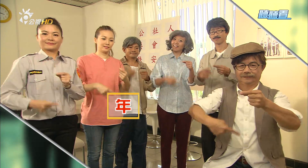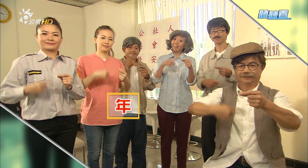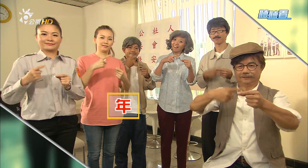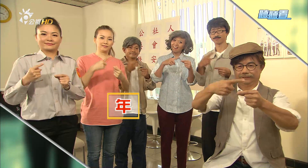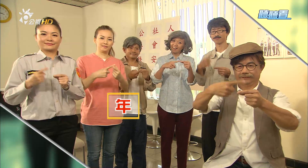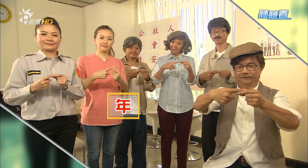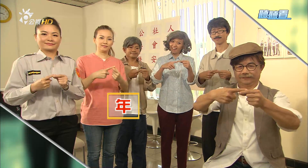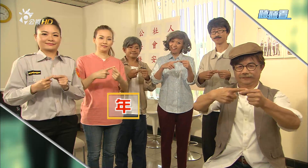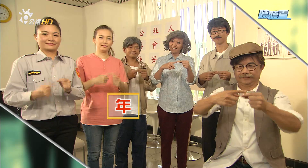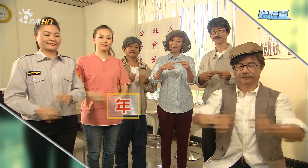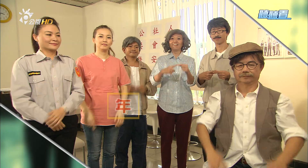撵，